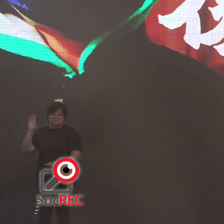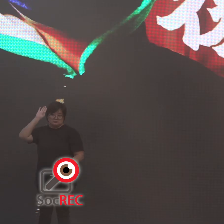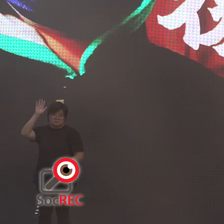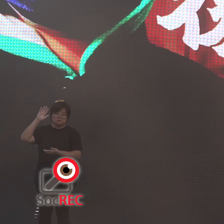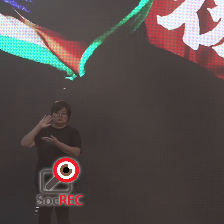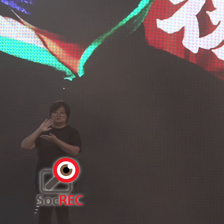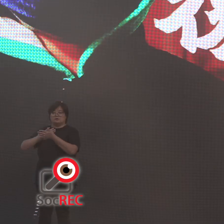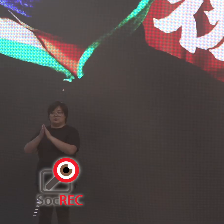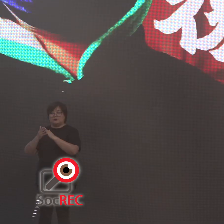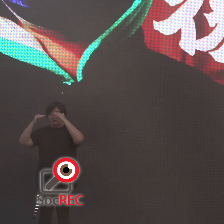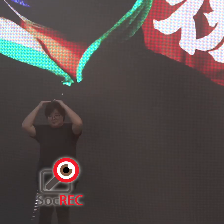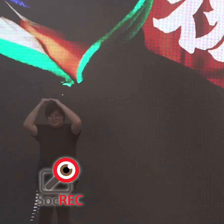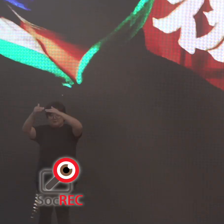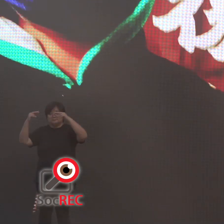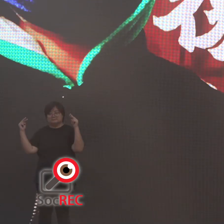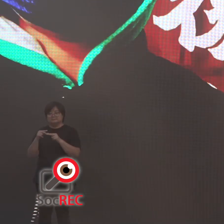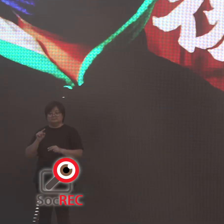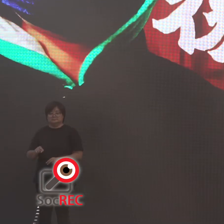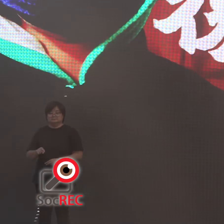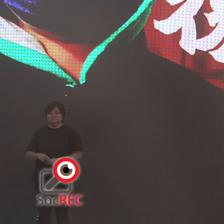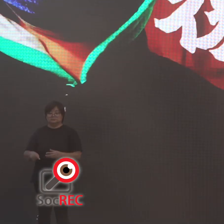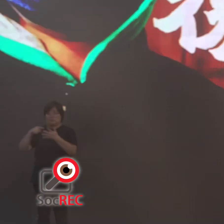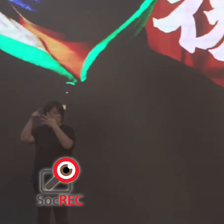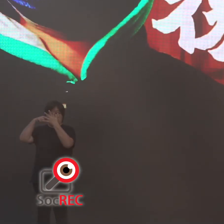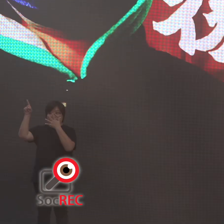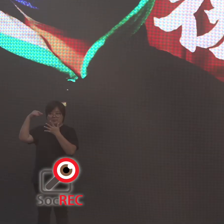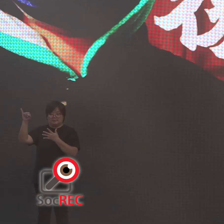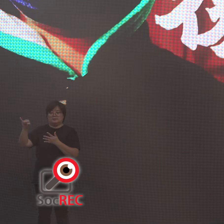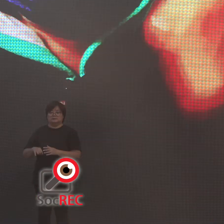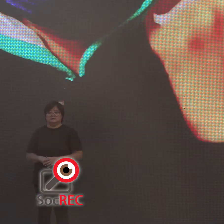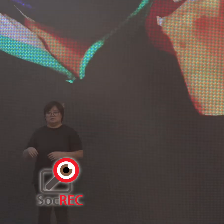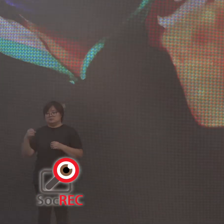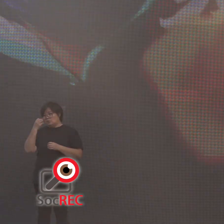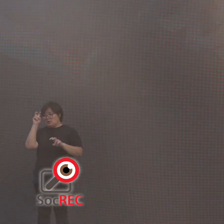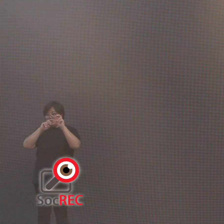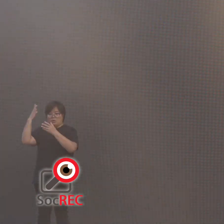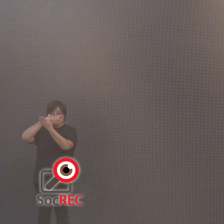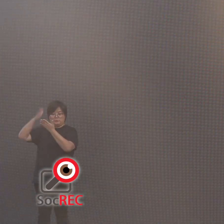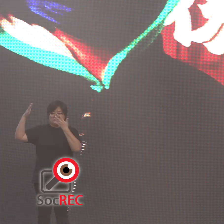大訴求，缺一不可。光復香港，時代革命，香港人堅持。